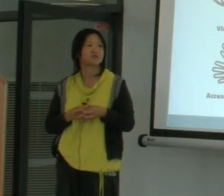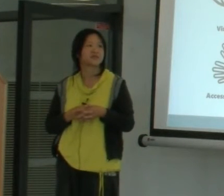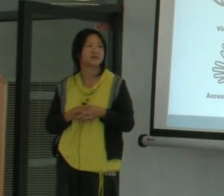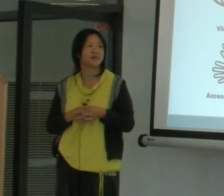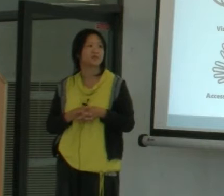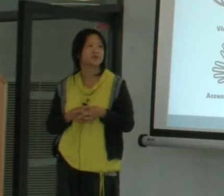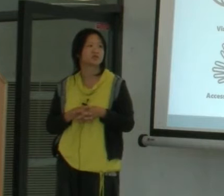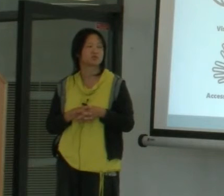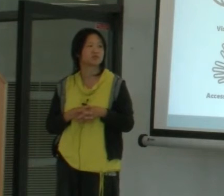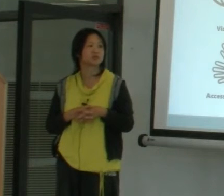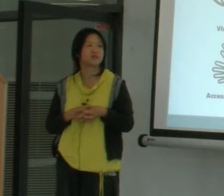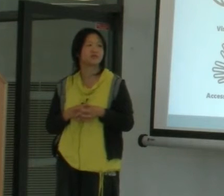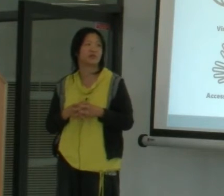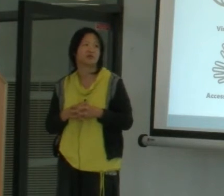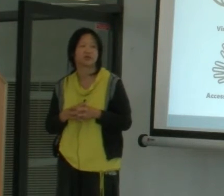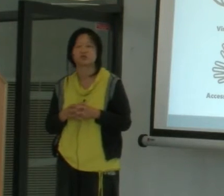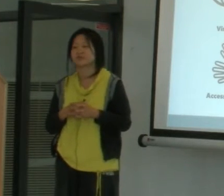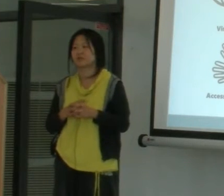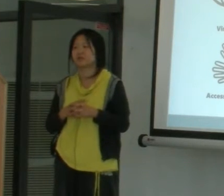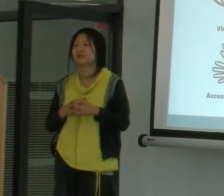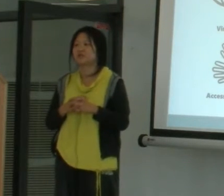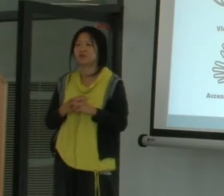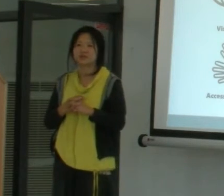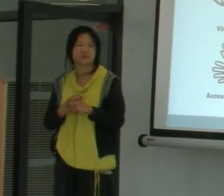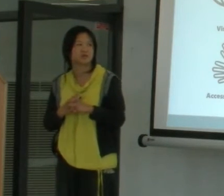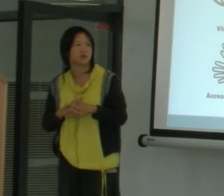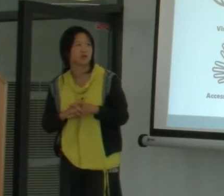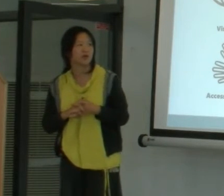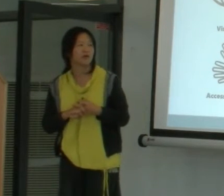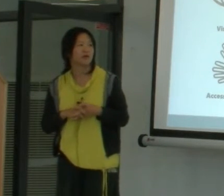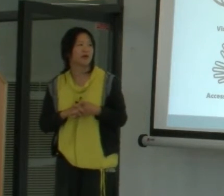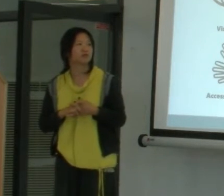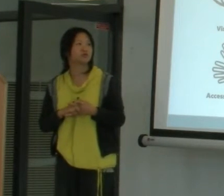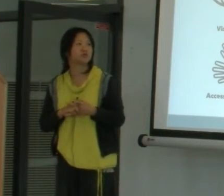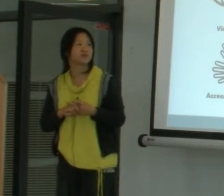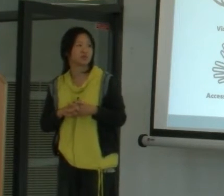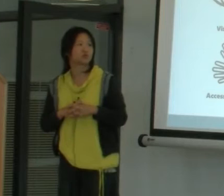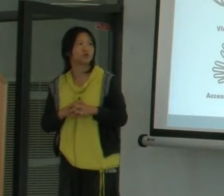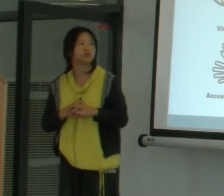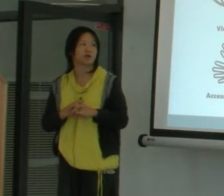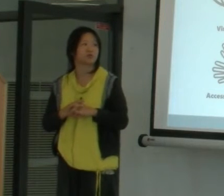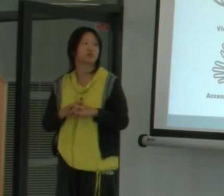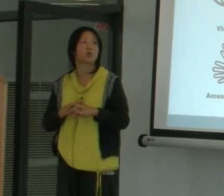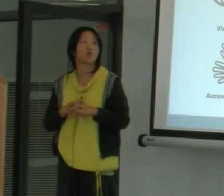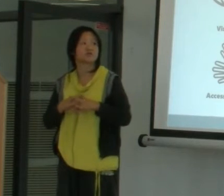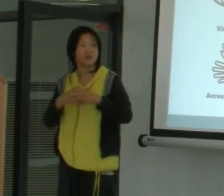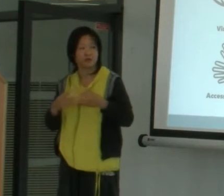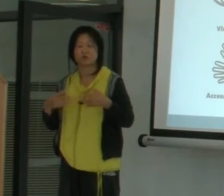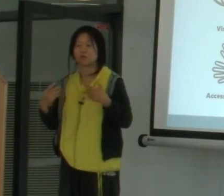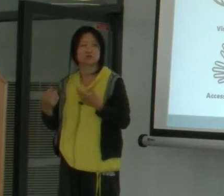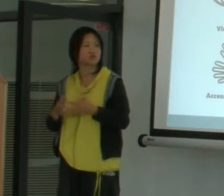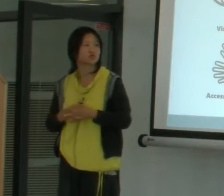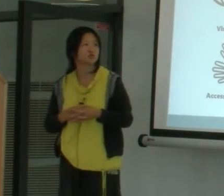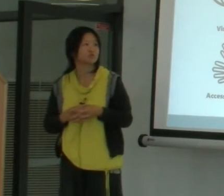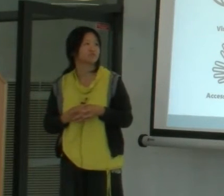Comment on peut s'adapter à la personne qui est différente? Et donc, c'est réfléchir à ses, à de nouvelles ergonomies, voilà. Donc, aux personnes aveugles,